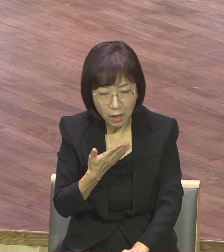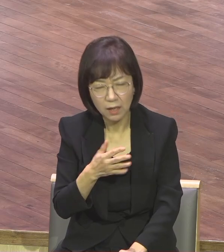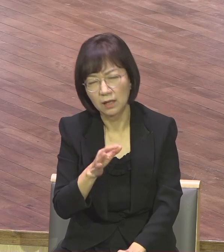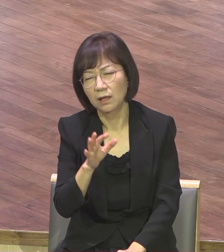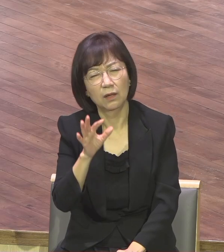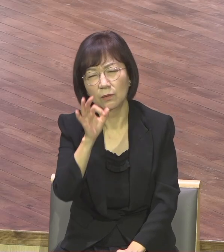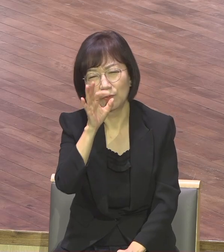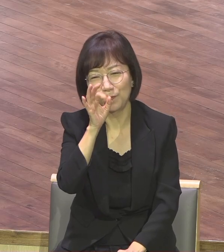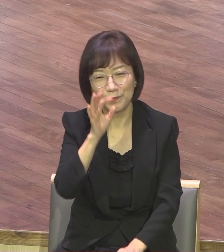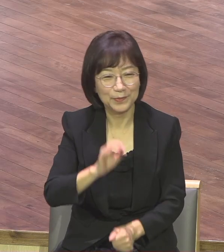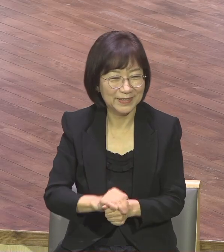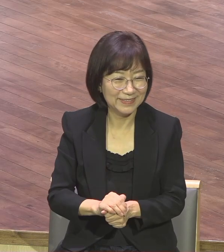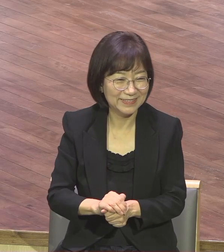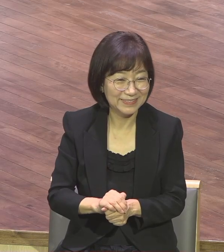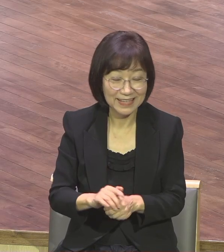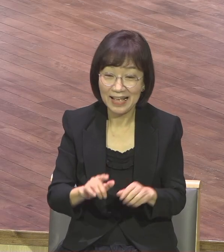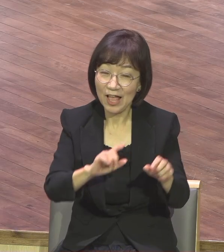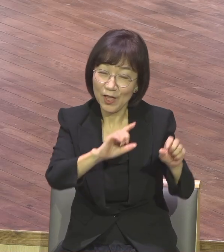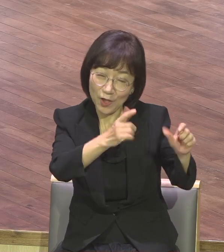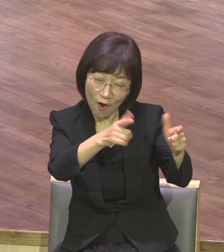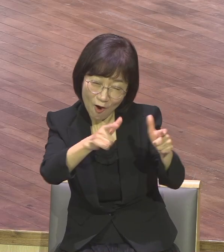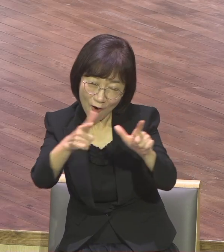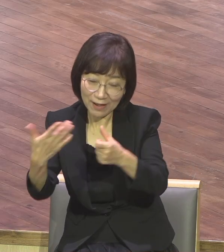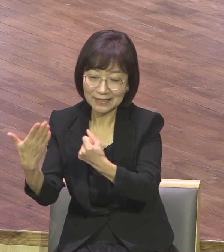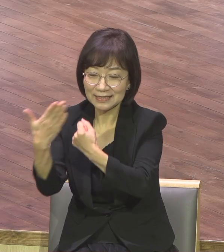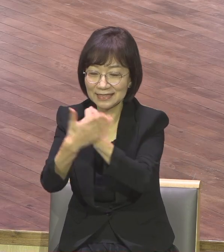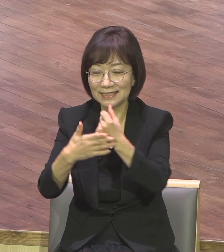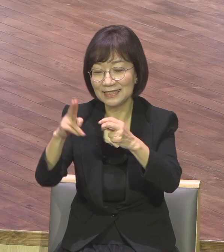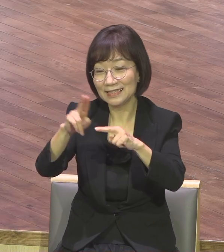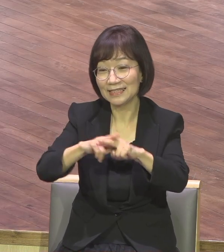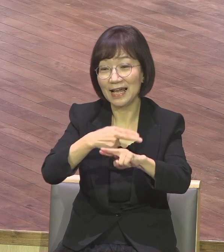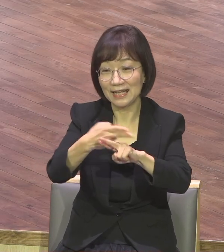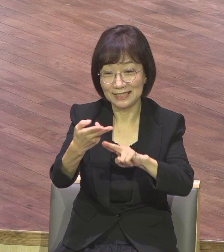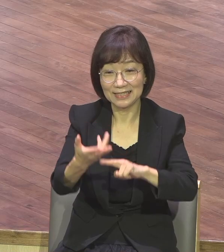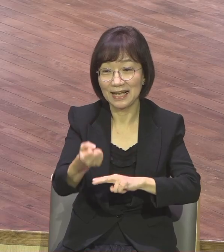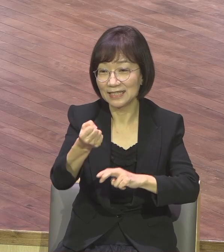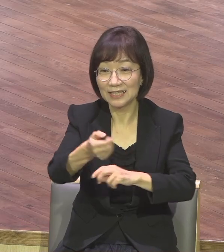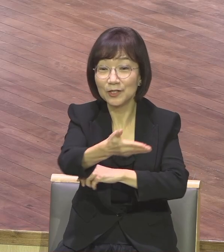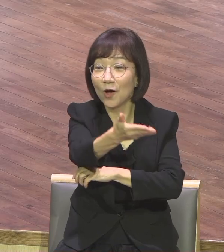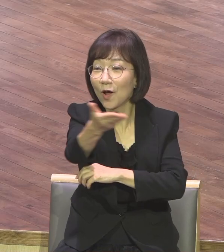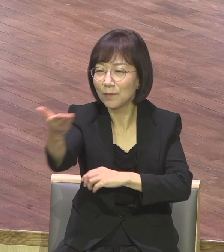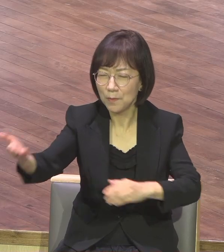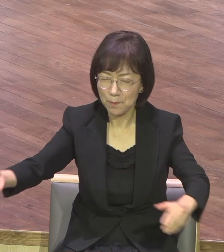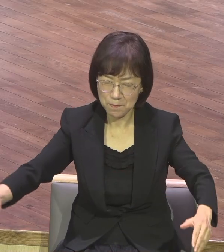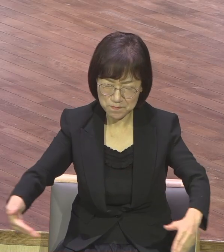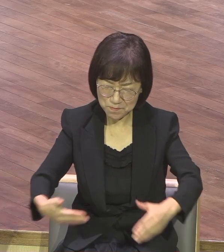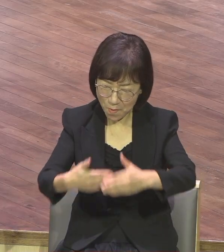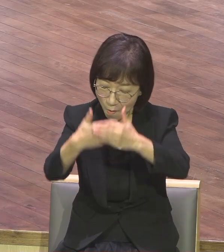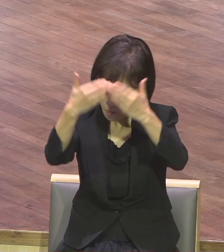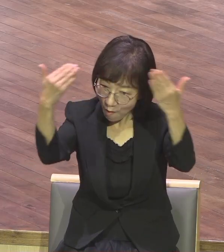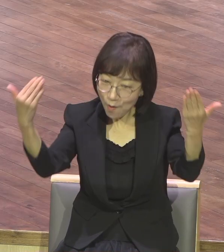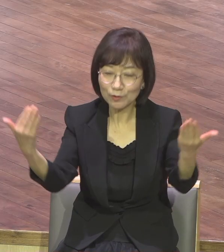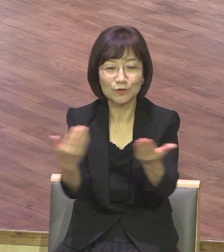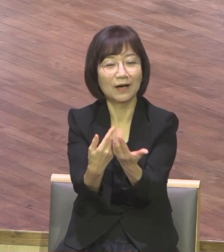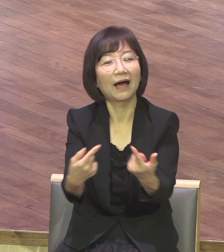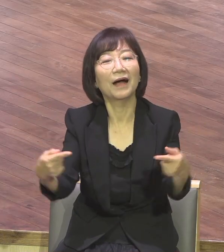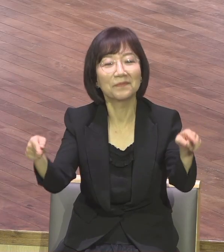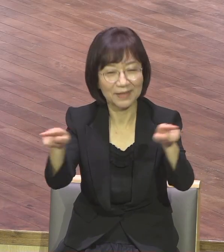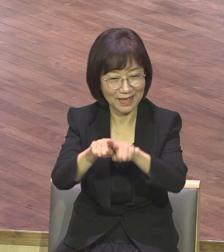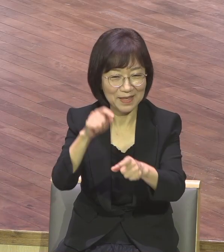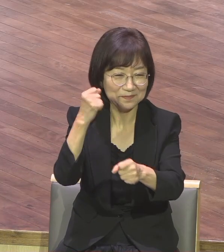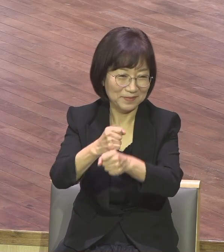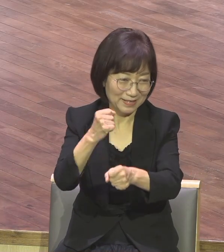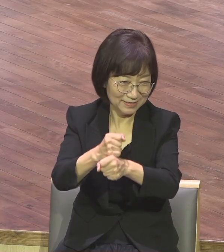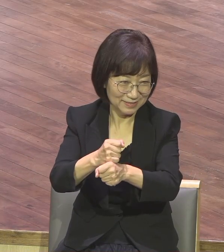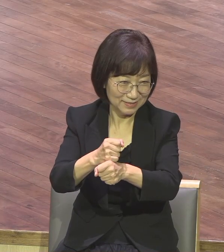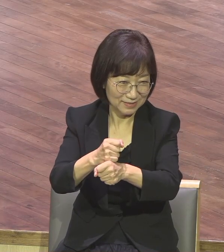교회는요 다양한 은사를 가진 우리 모두가 협력해서 세워지는 것이다.